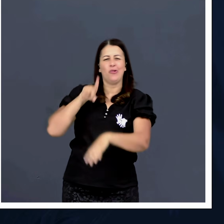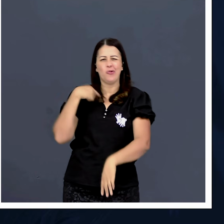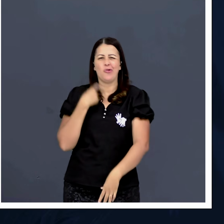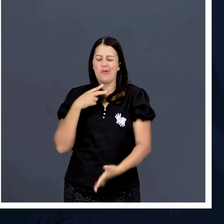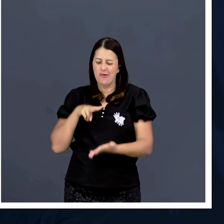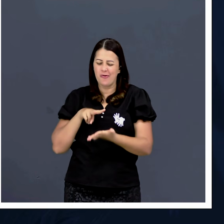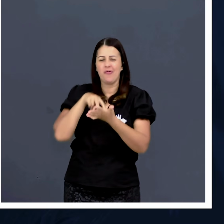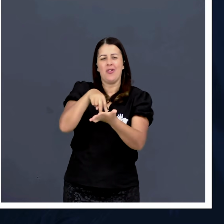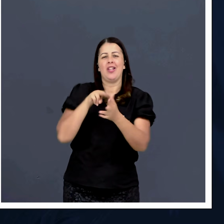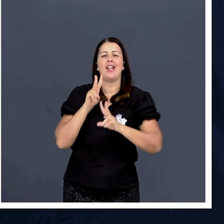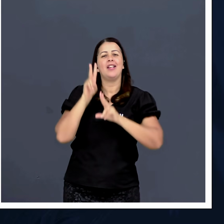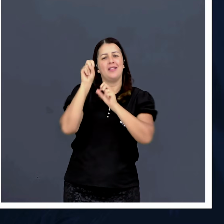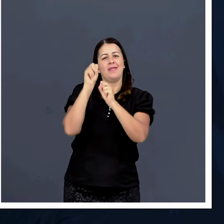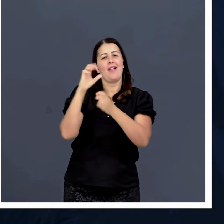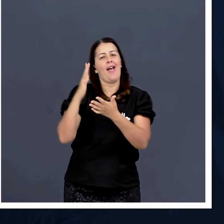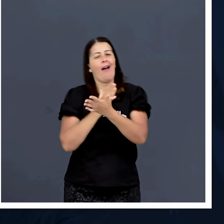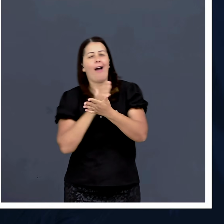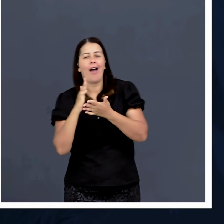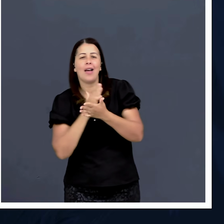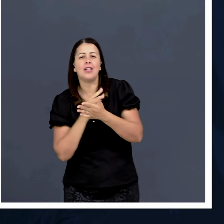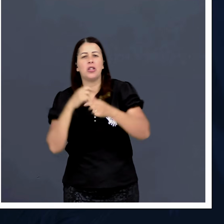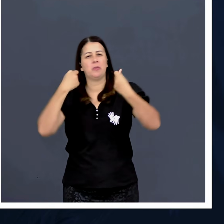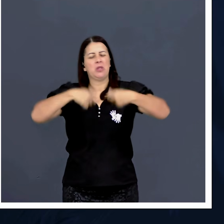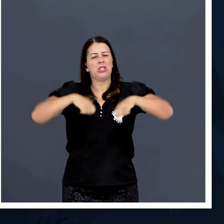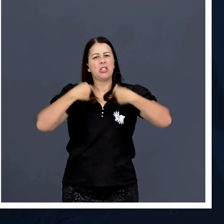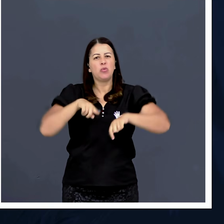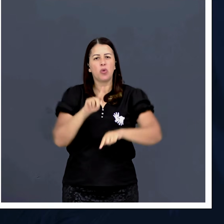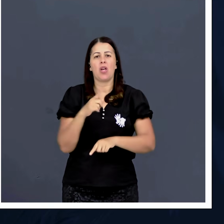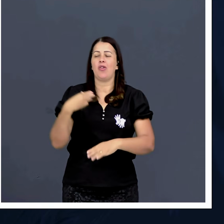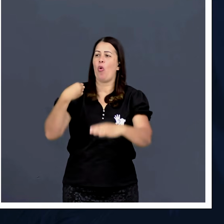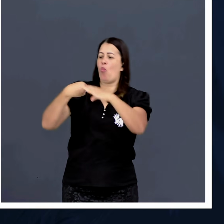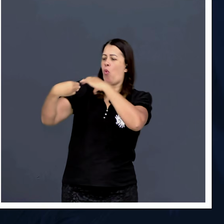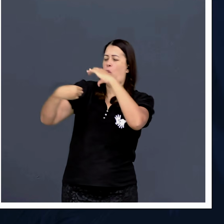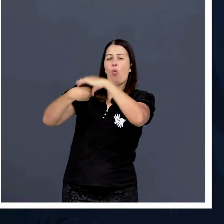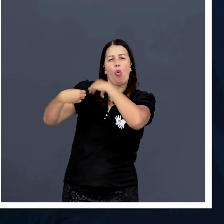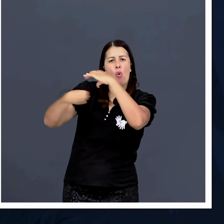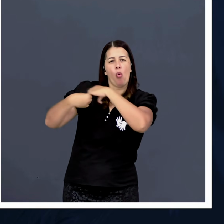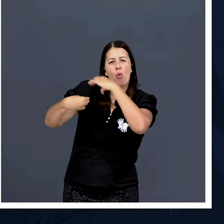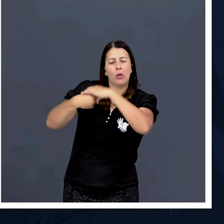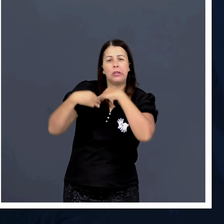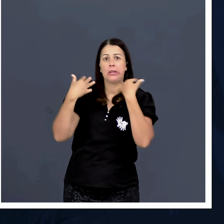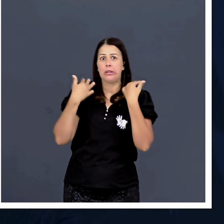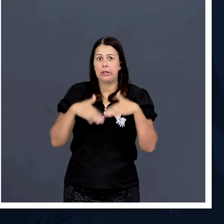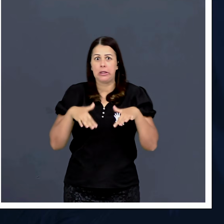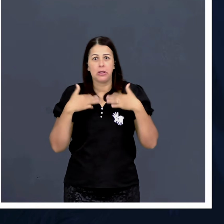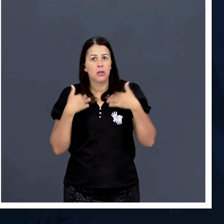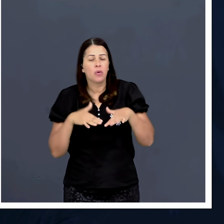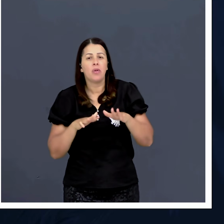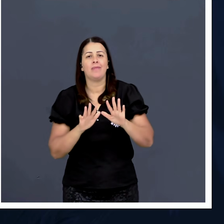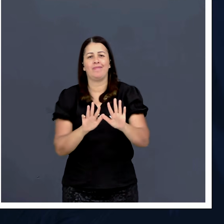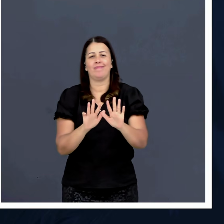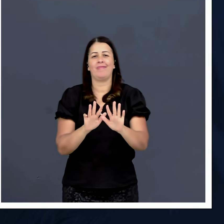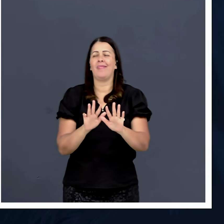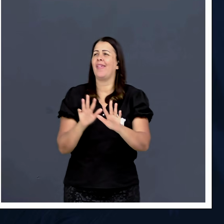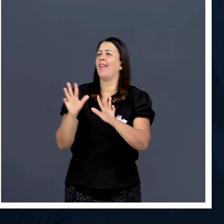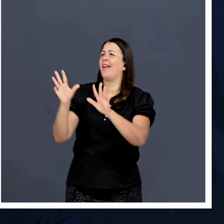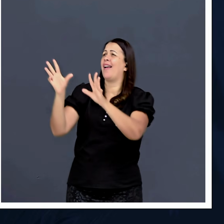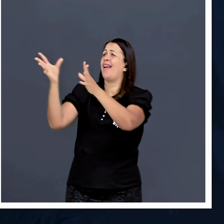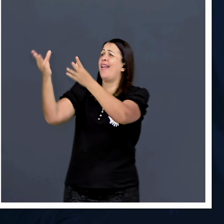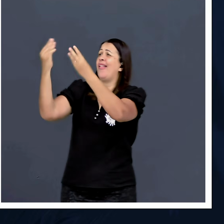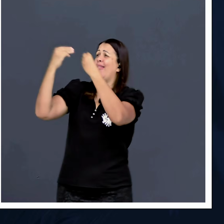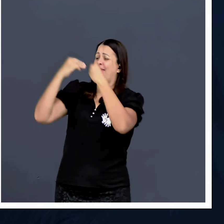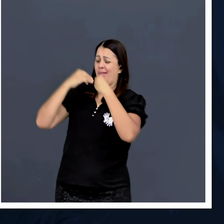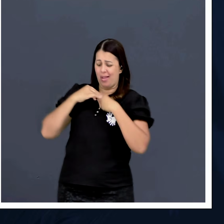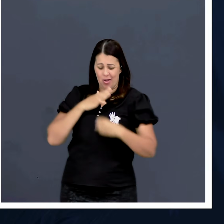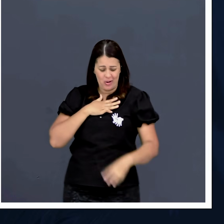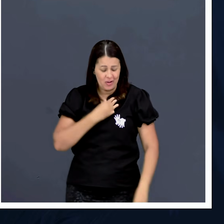De vez em quando nós precisamos de uma chacoalhada, de uma orientação. E quem traz isso à nossa vida?